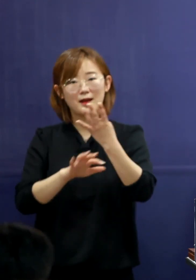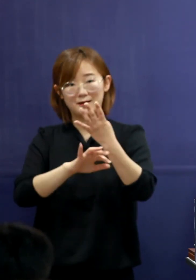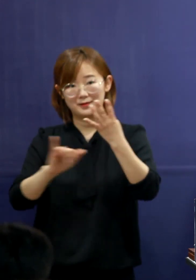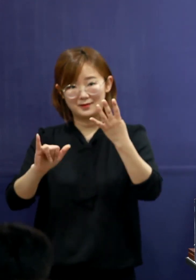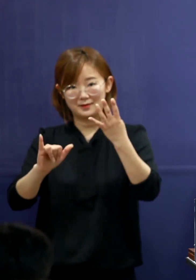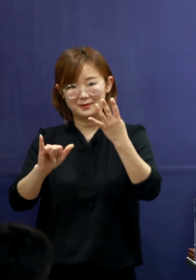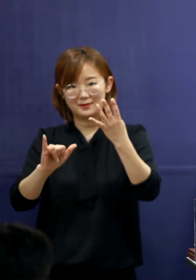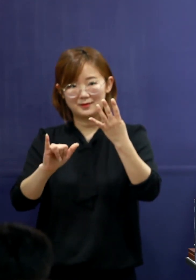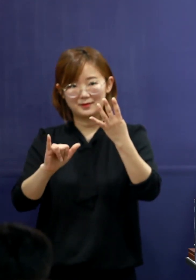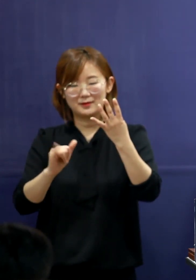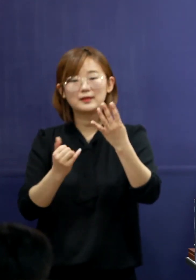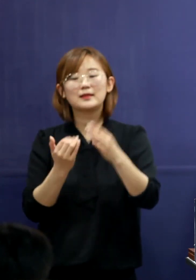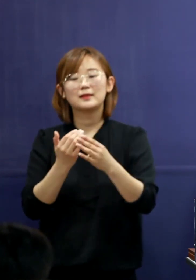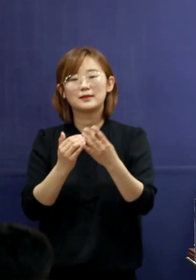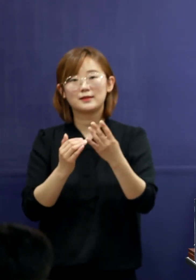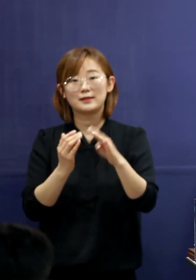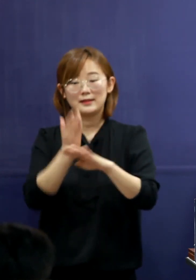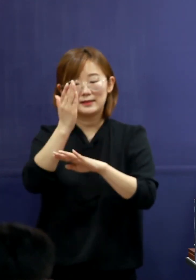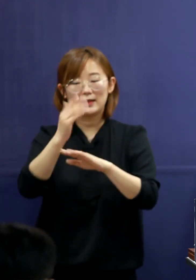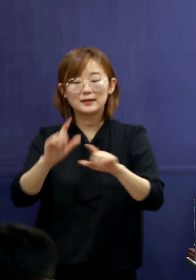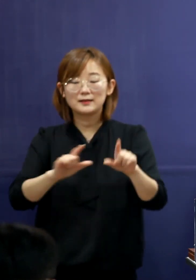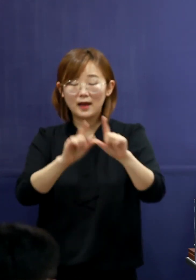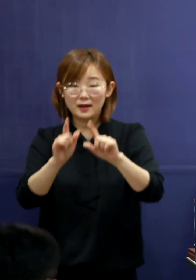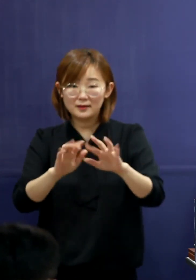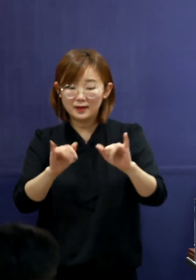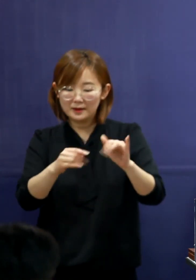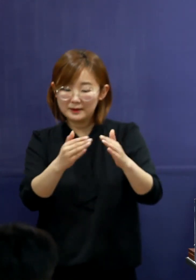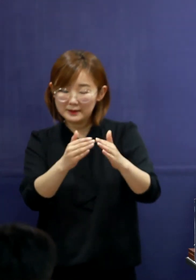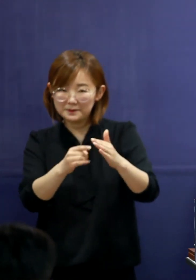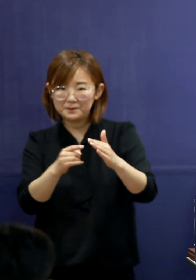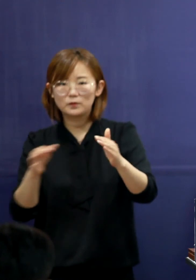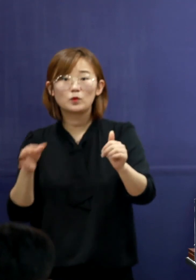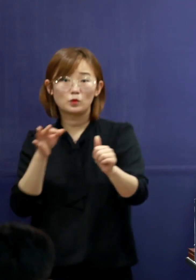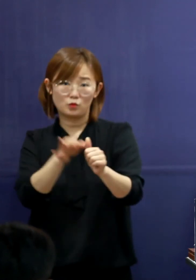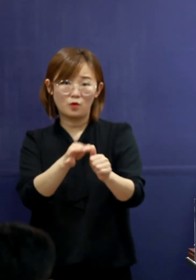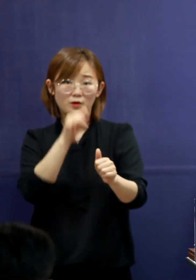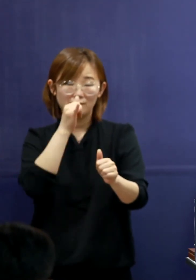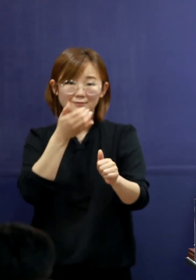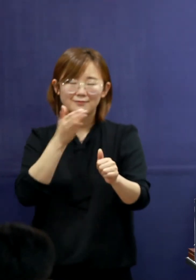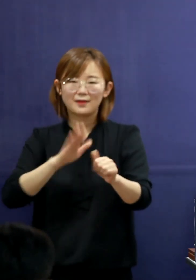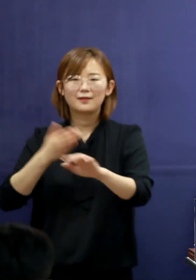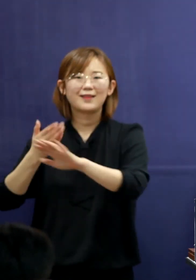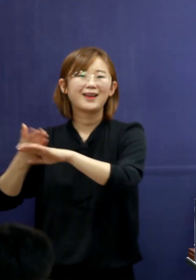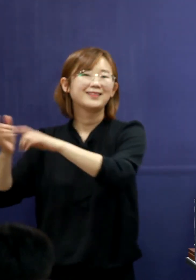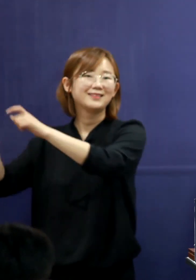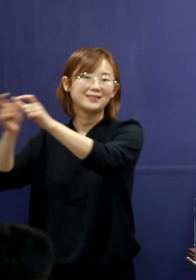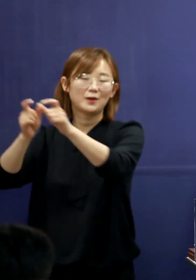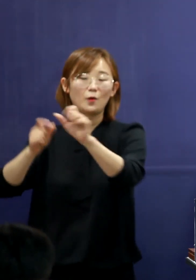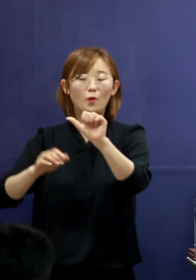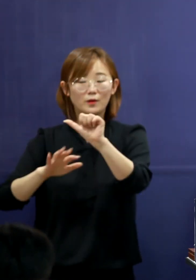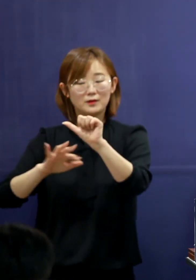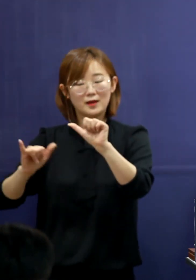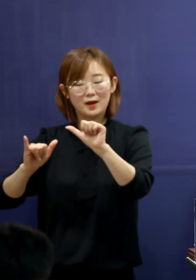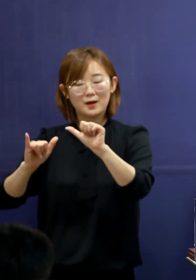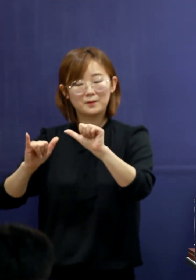이상가구, 사인가구 일부 방역단체에서 우리는 5인 가구나 6인 가구,